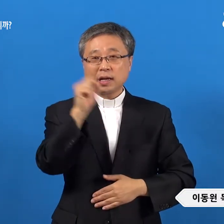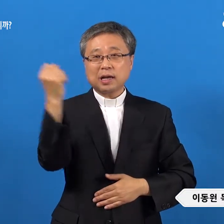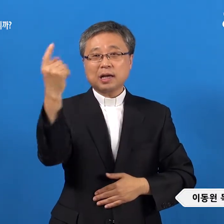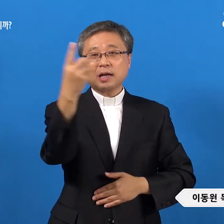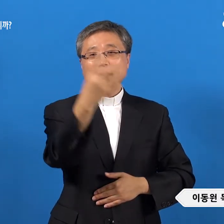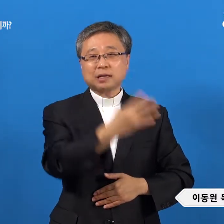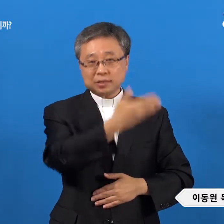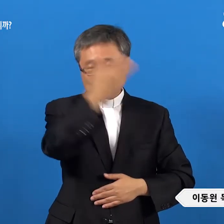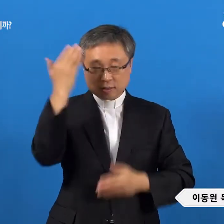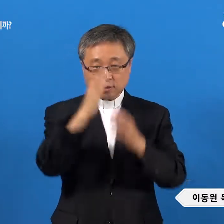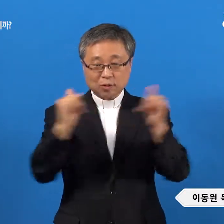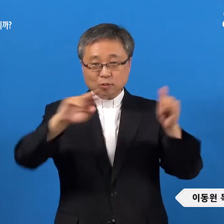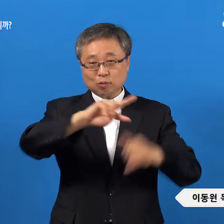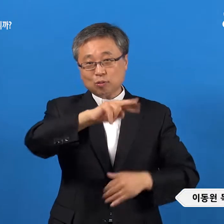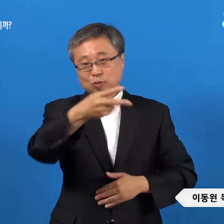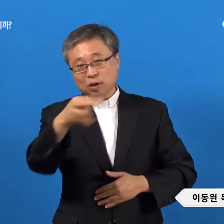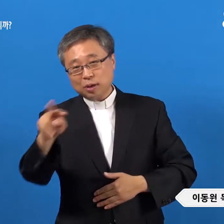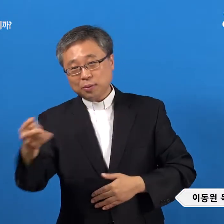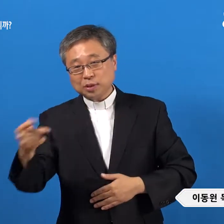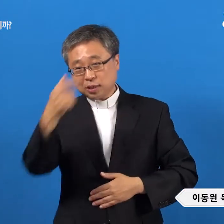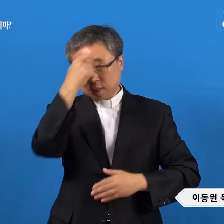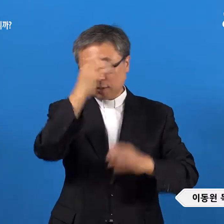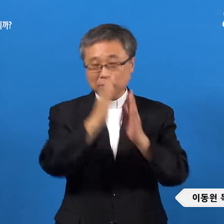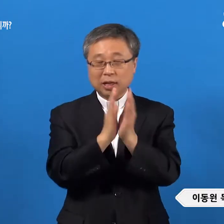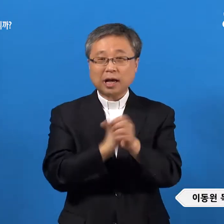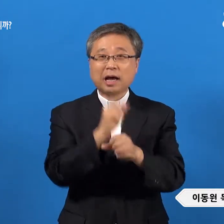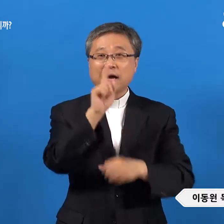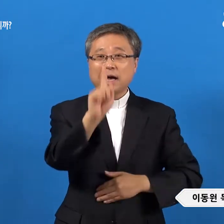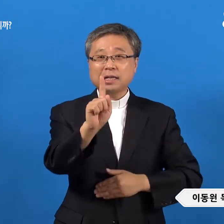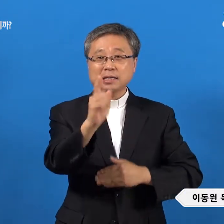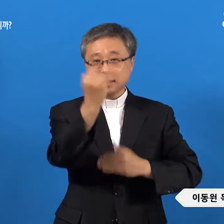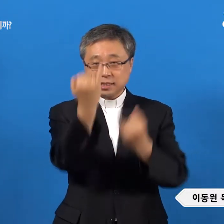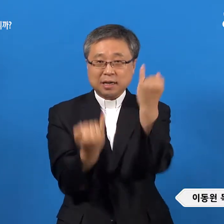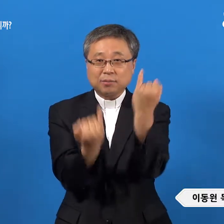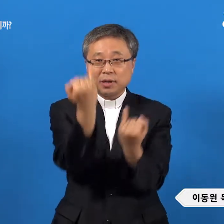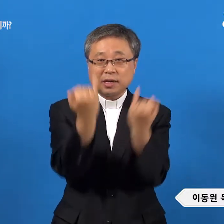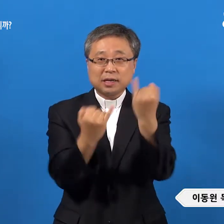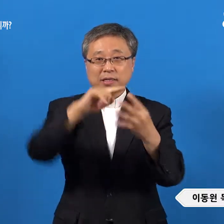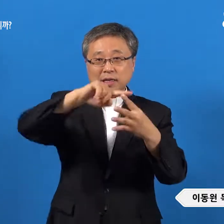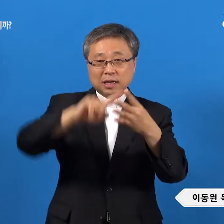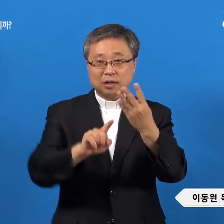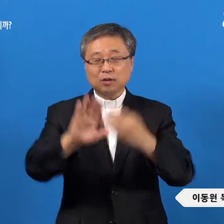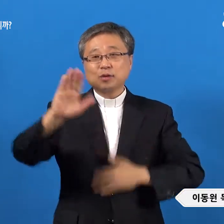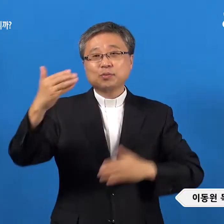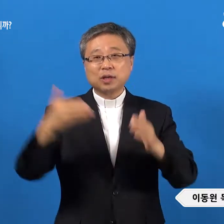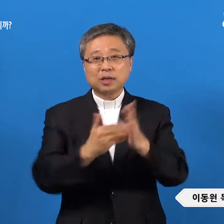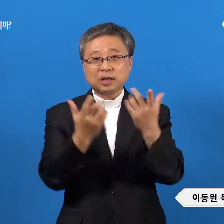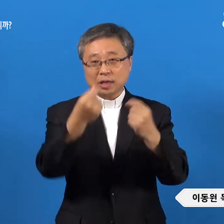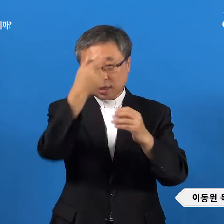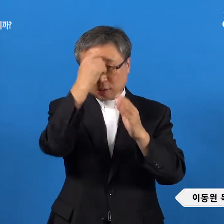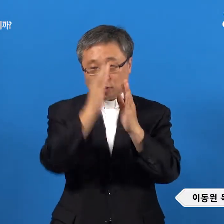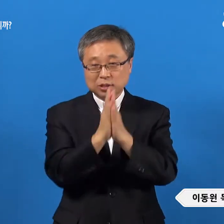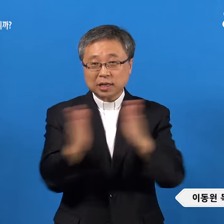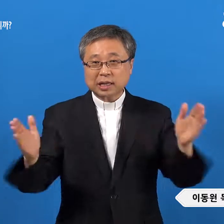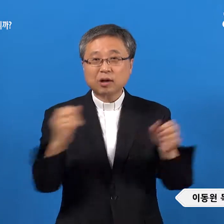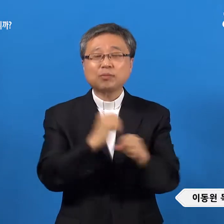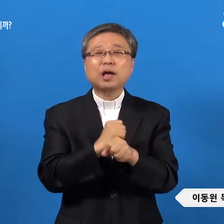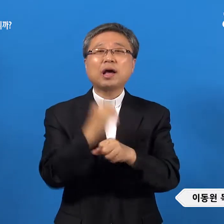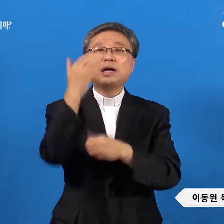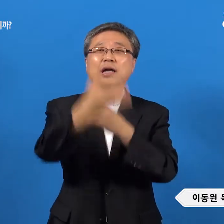돌아가면서 기도하는데 한참의 차례가 되었습니다. 이렇게 기도를 시작했다고 합니다. 하나님,